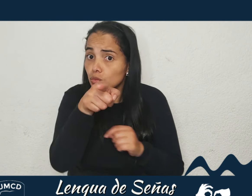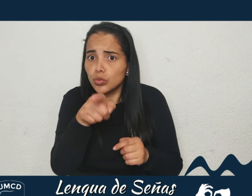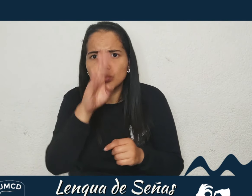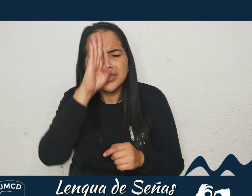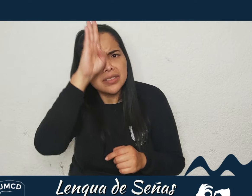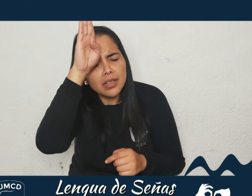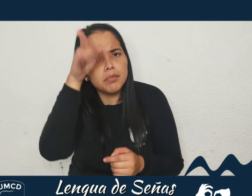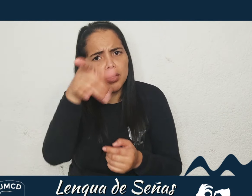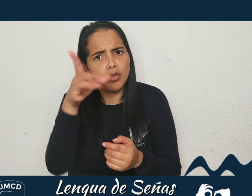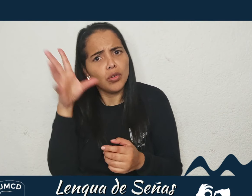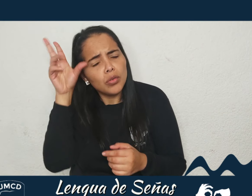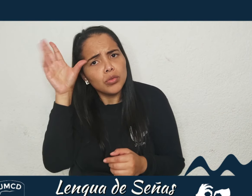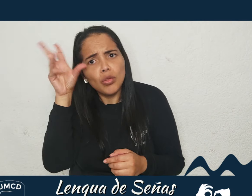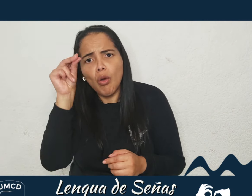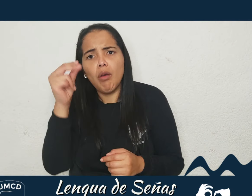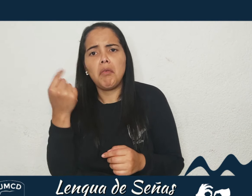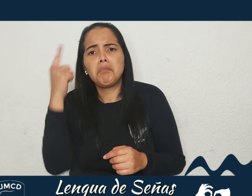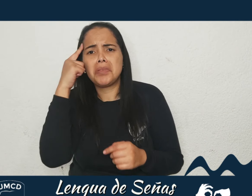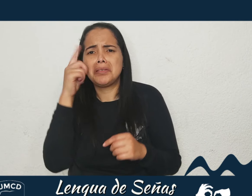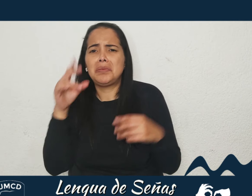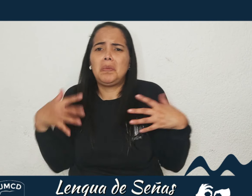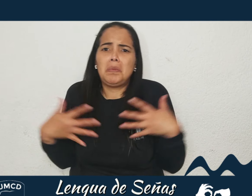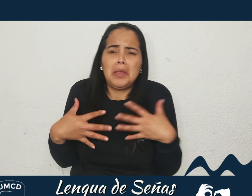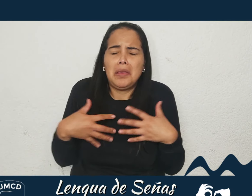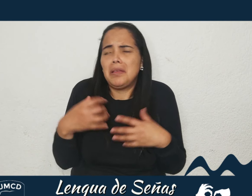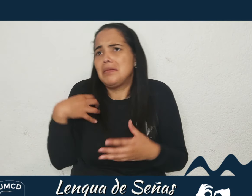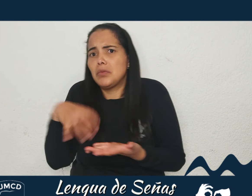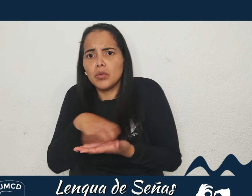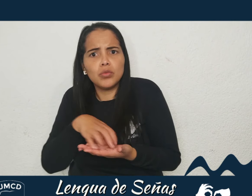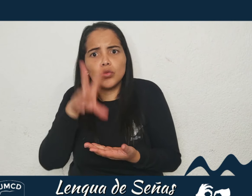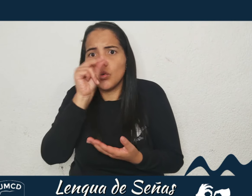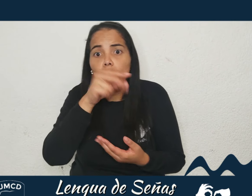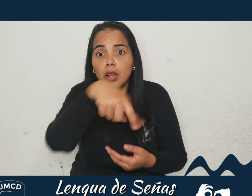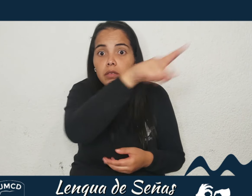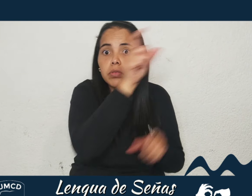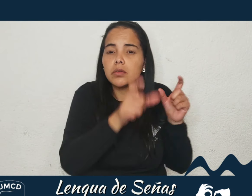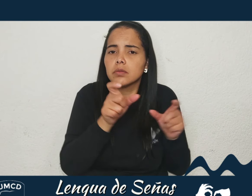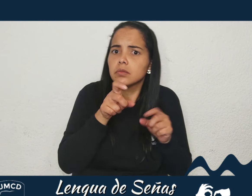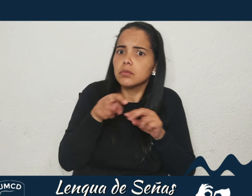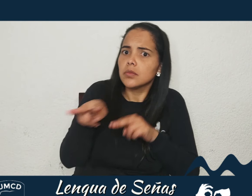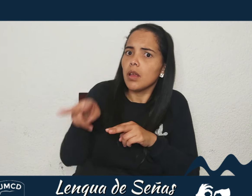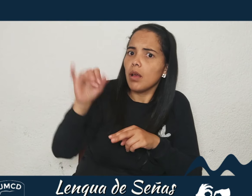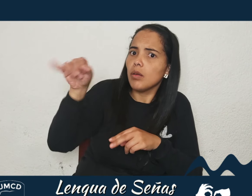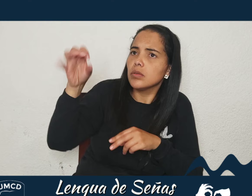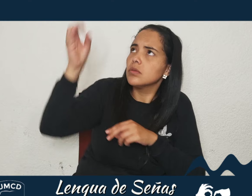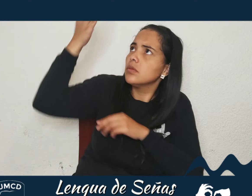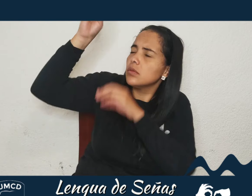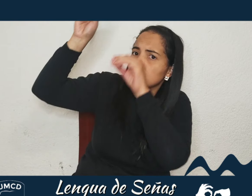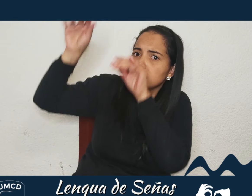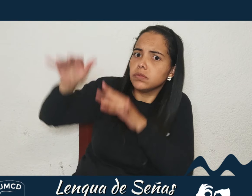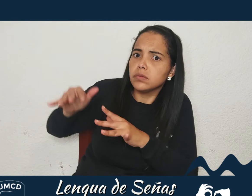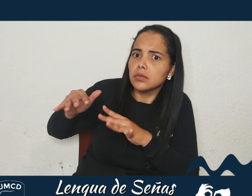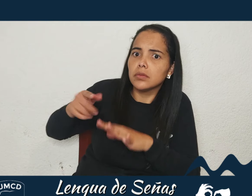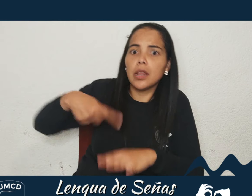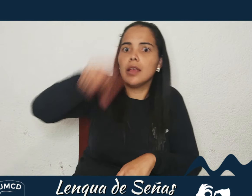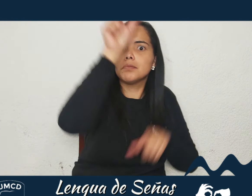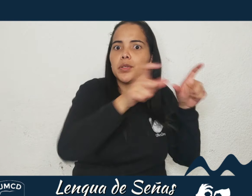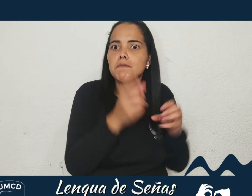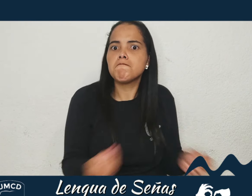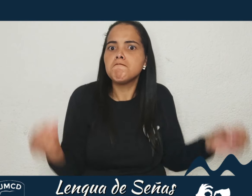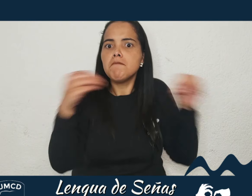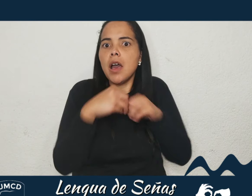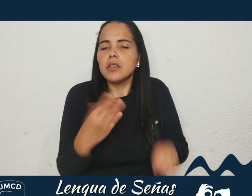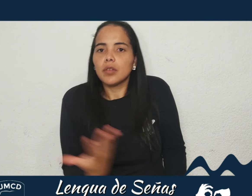ti. La confianza del pueblo también creció, porque cuando miraron a un Dios obrar en medio